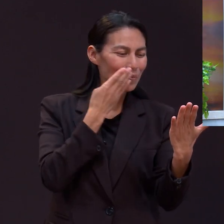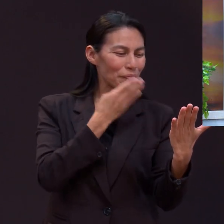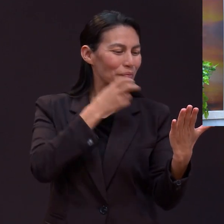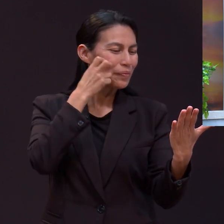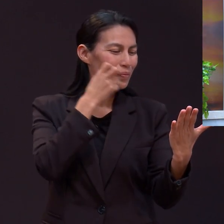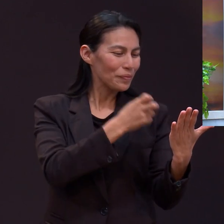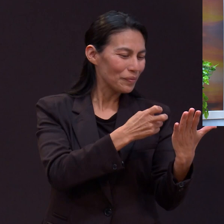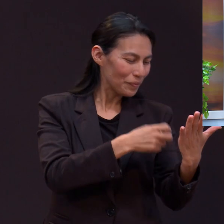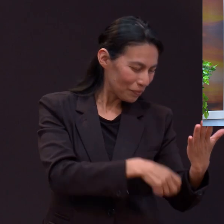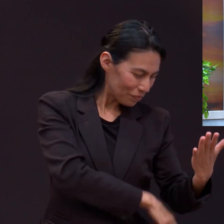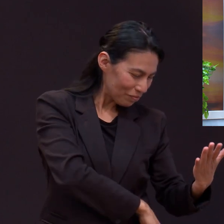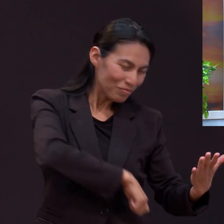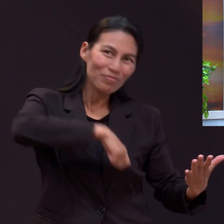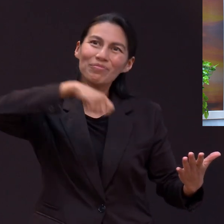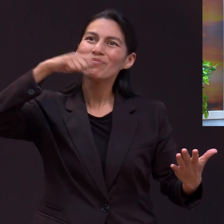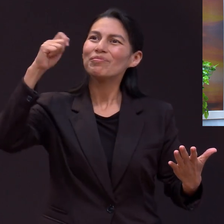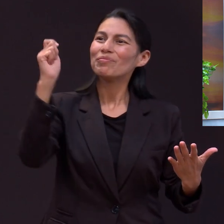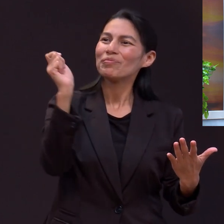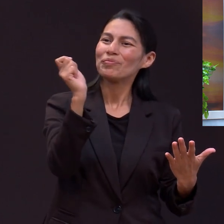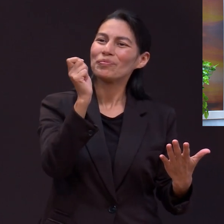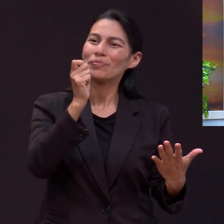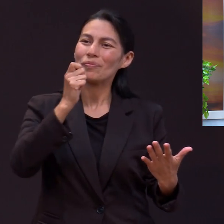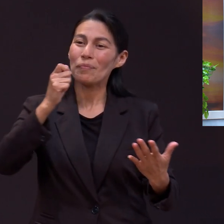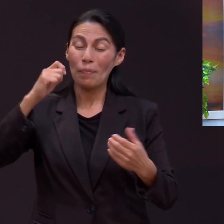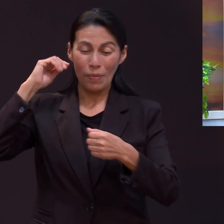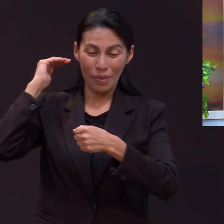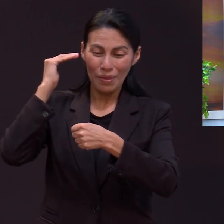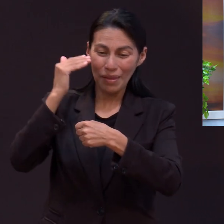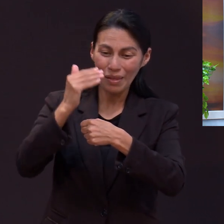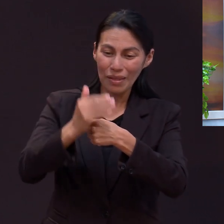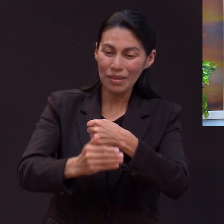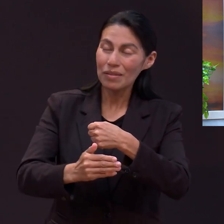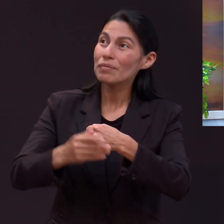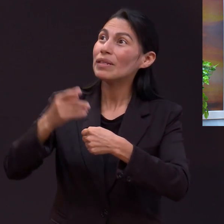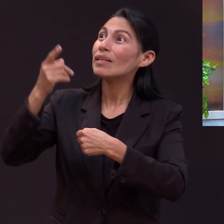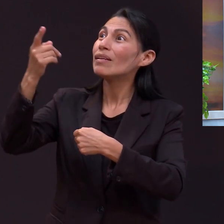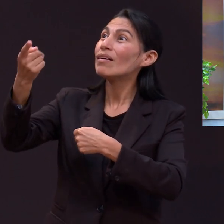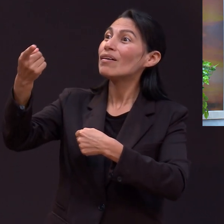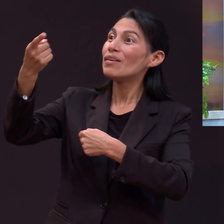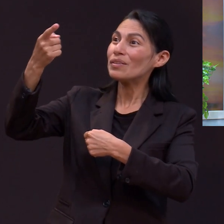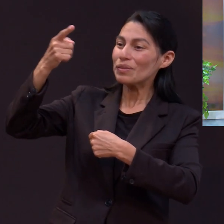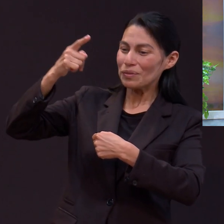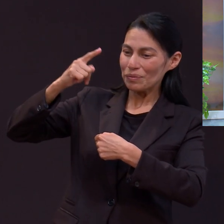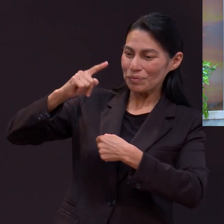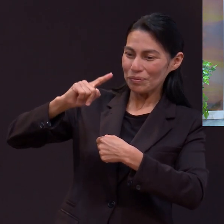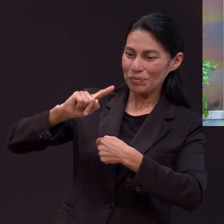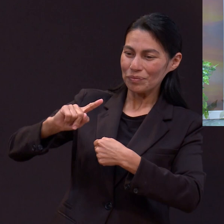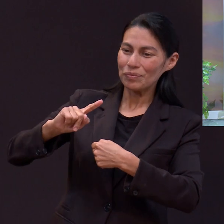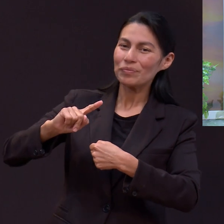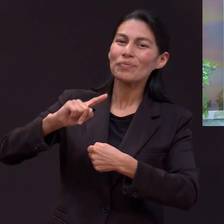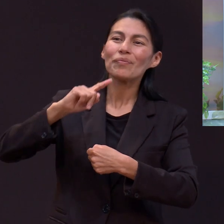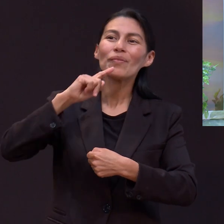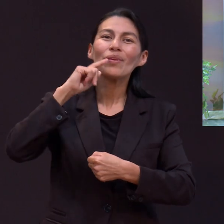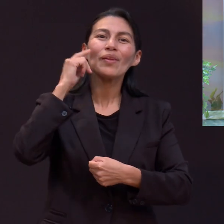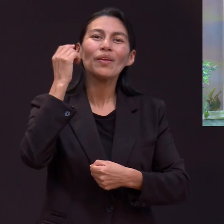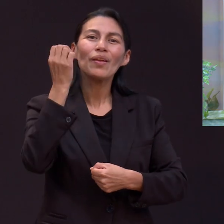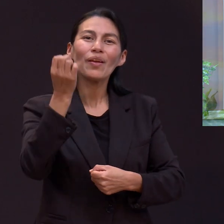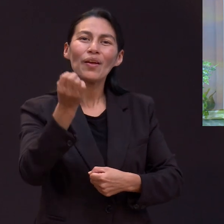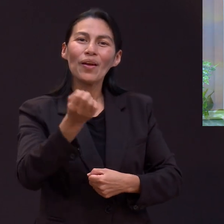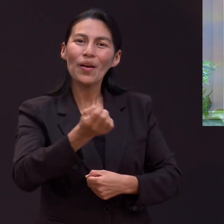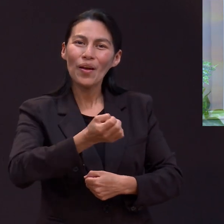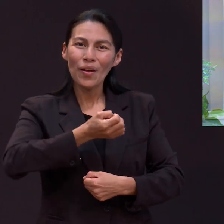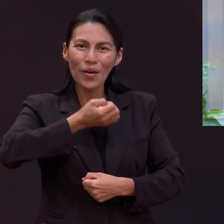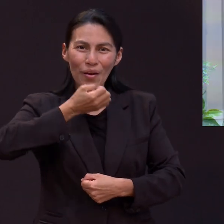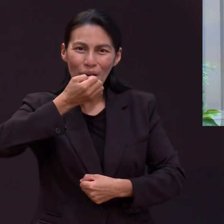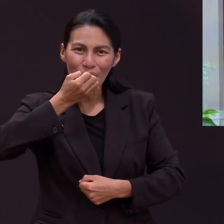palabra de Dios y al terminar me dio su mandato